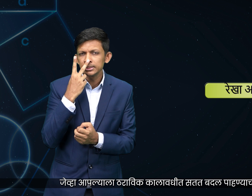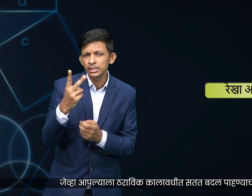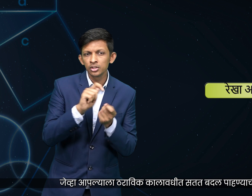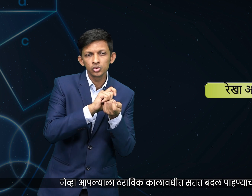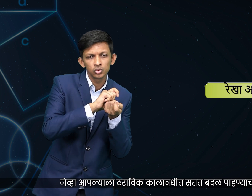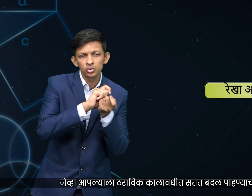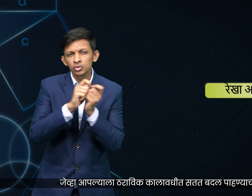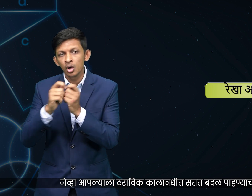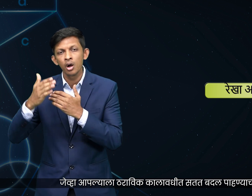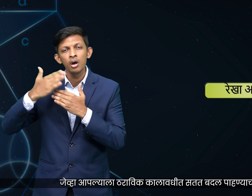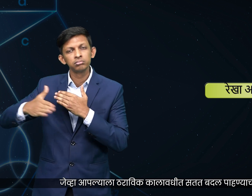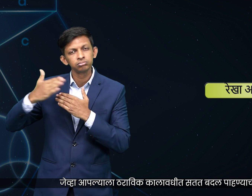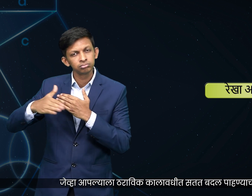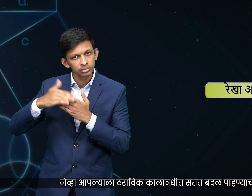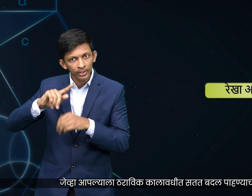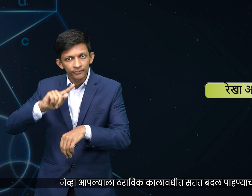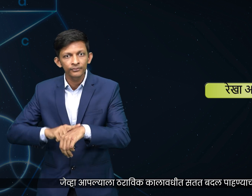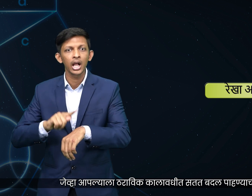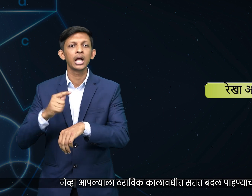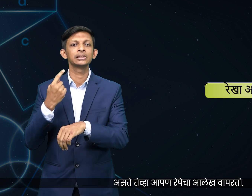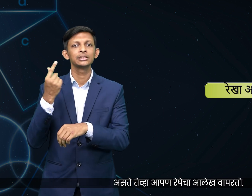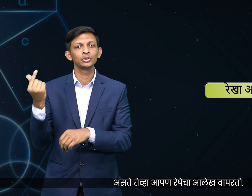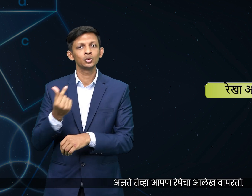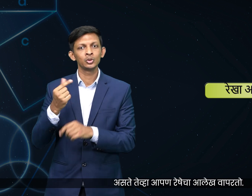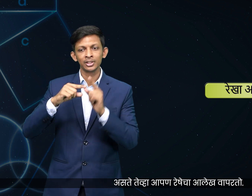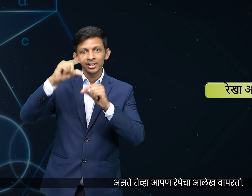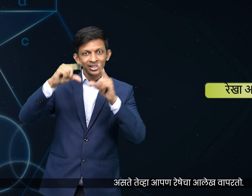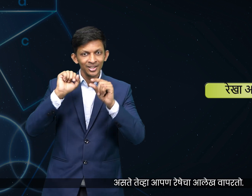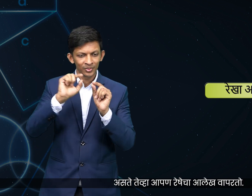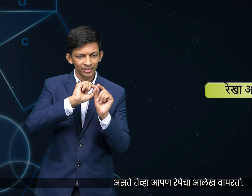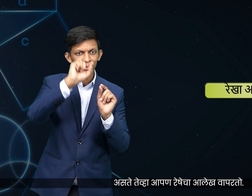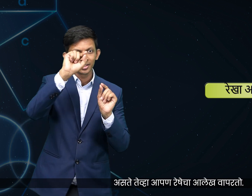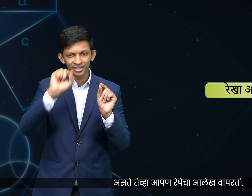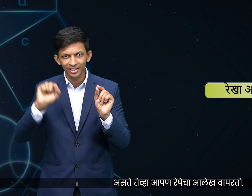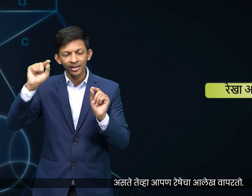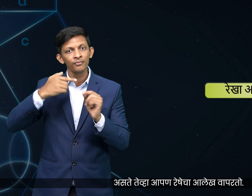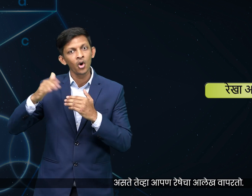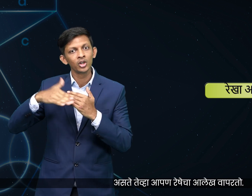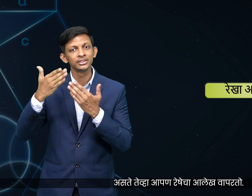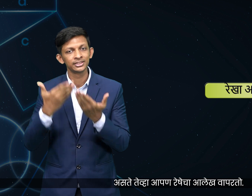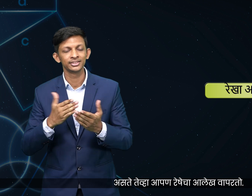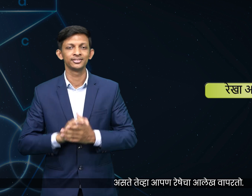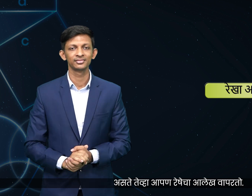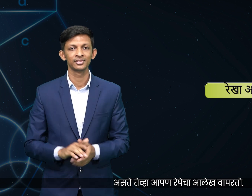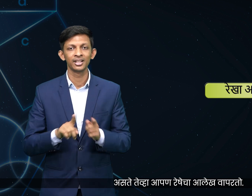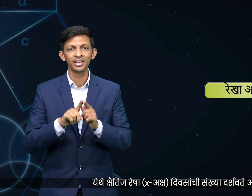ठराविक कालावधीत सतत बदल पाहण्याची आवश्यकता असते तेव्हा आपण रेषेचा आलेख वापरतो.